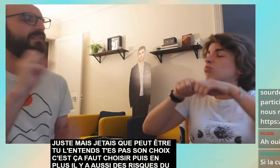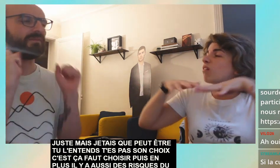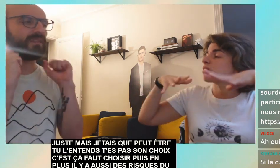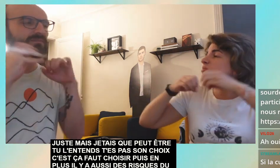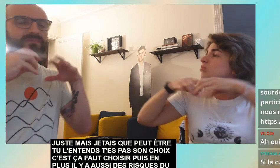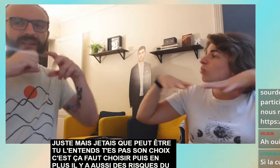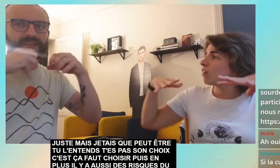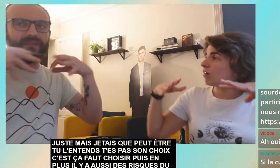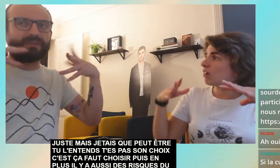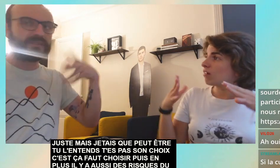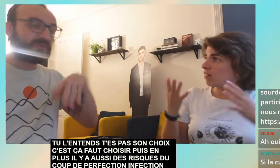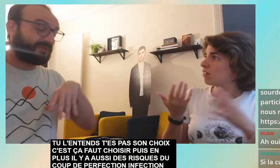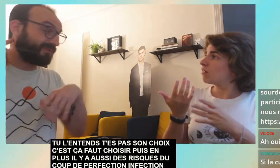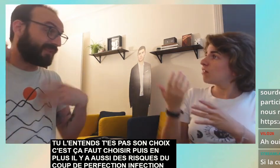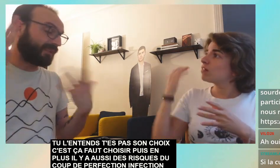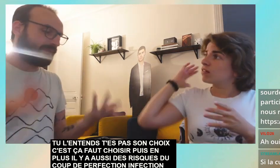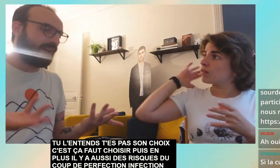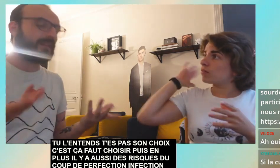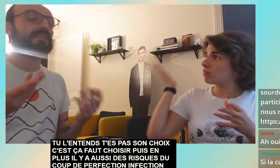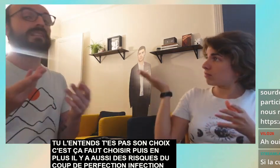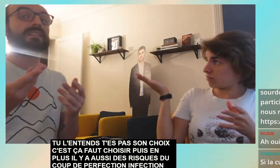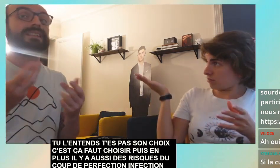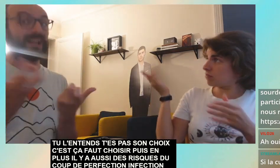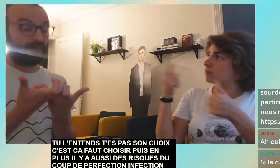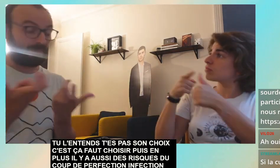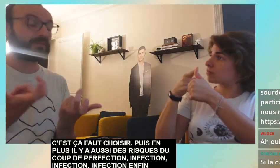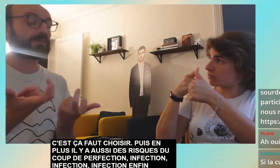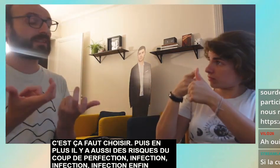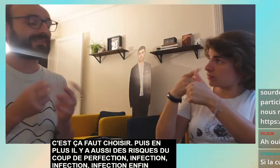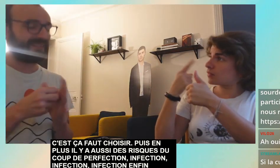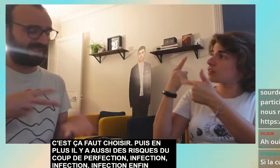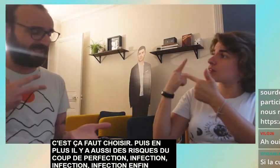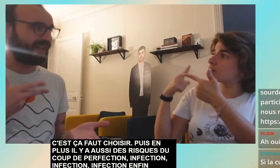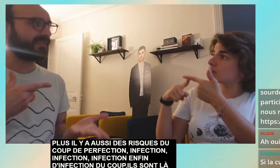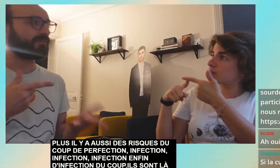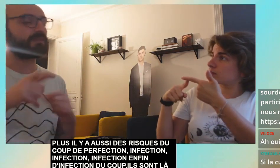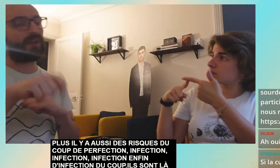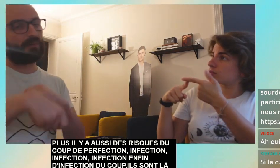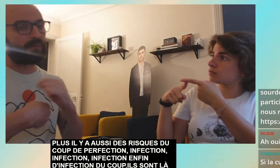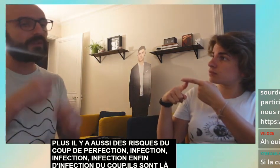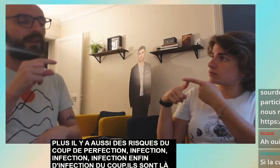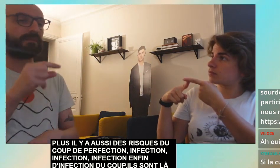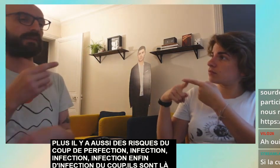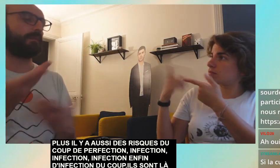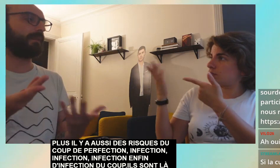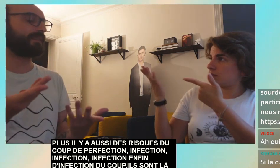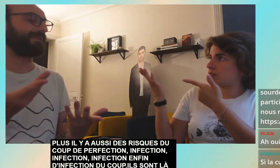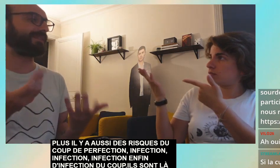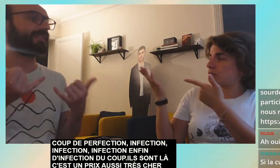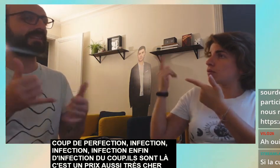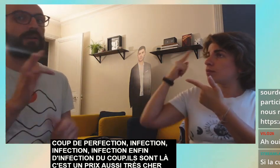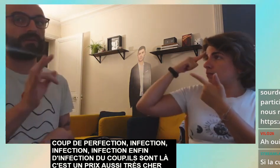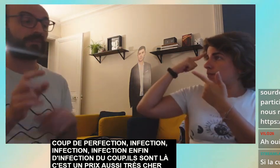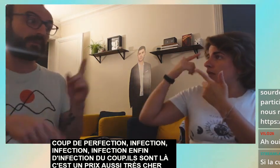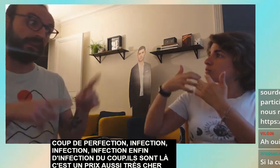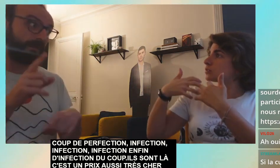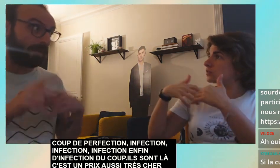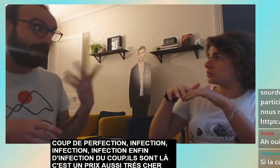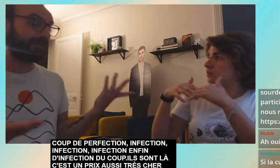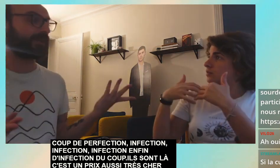Voilà. Enfin, d'infection du coup qui sont là. Ça a un prix aussi, très cher. Donc c'est remboursé un parti aussi ici en France, mais ça dépend aussi